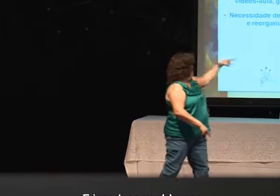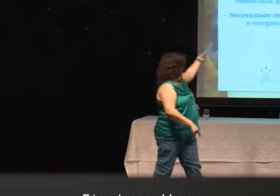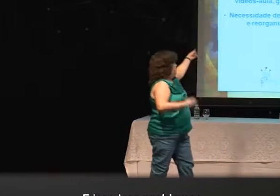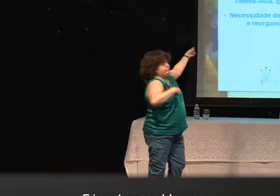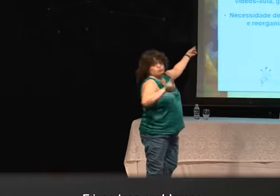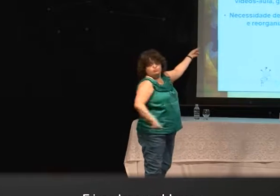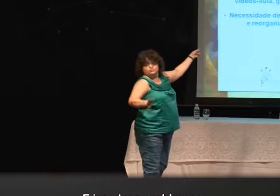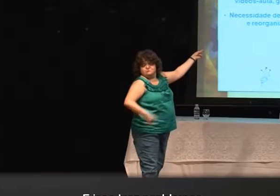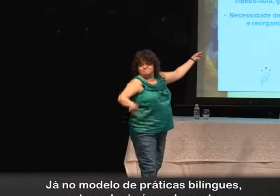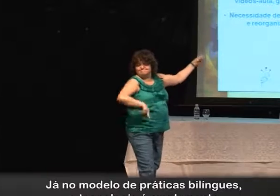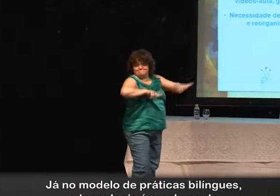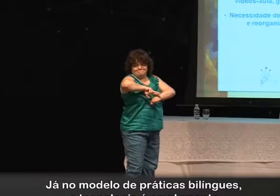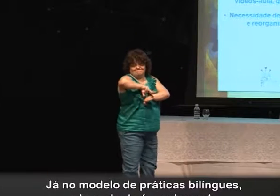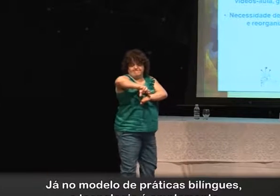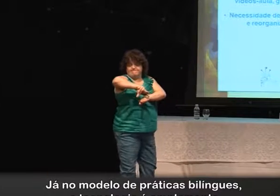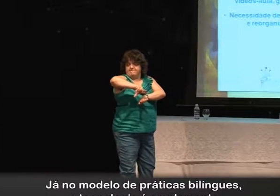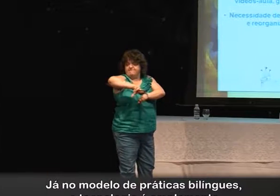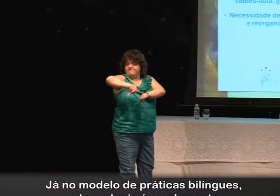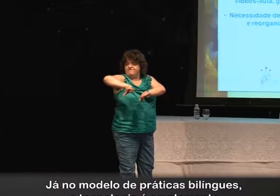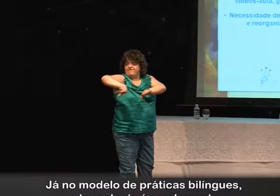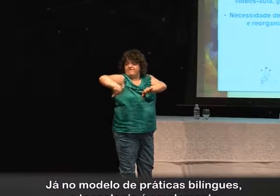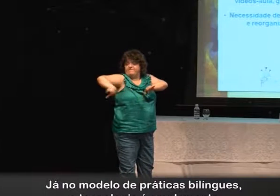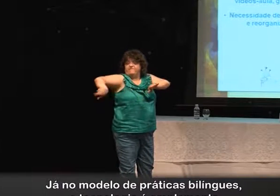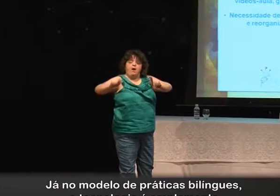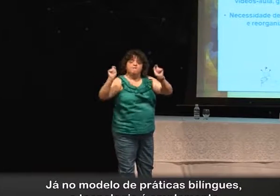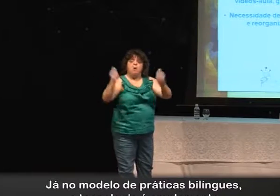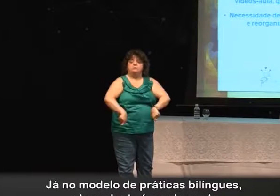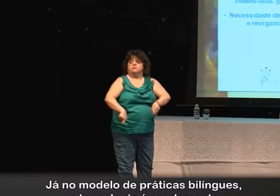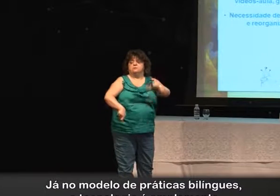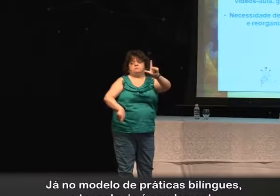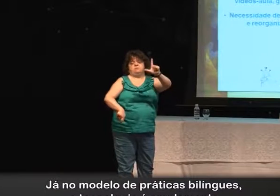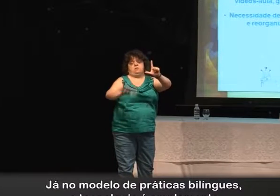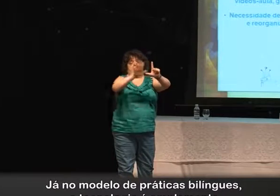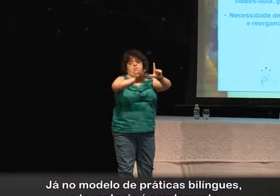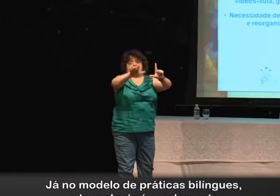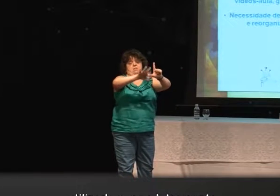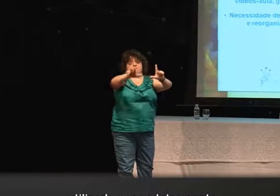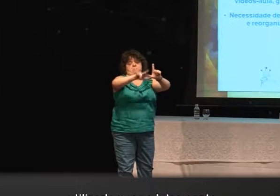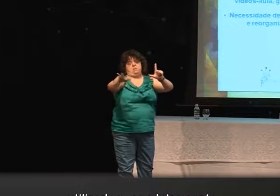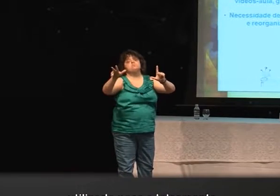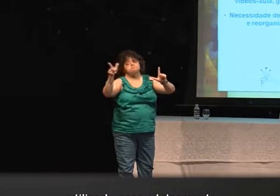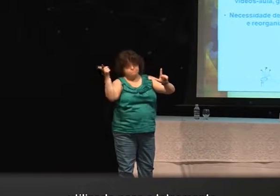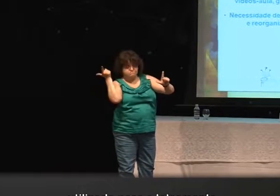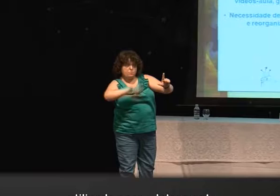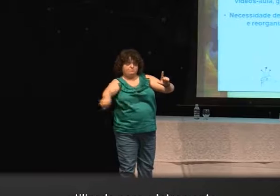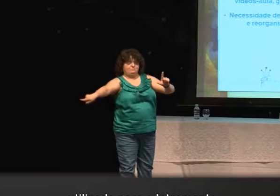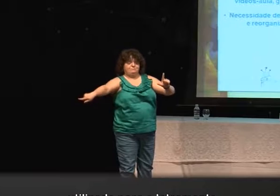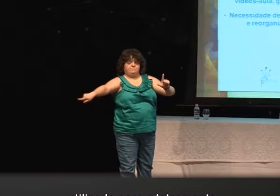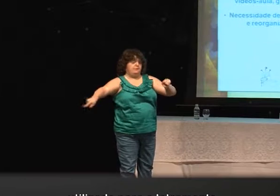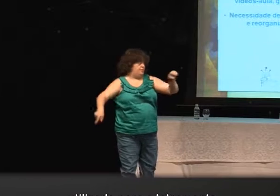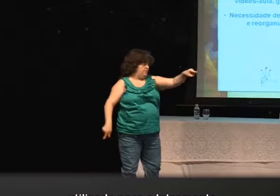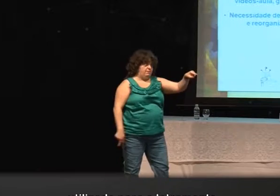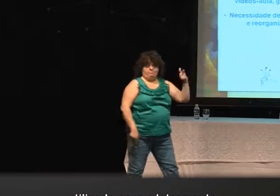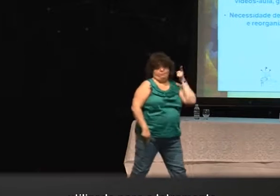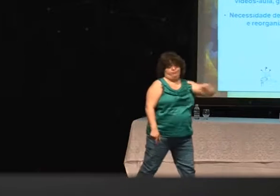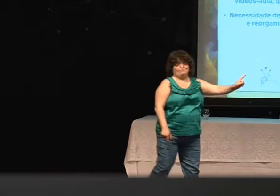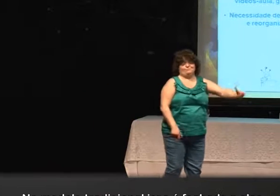traz problemas. Já no modelo de práticas bilíngues, de fato, a tecnologia é amplamente utilizada para o letramento. Já no